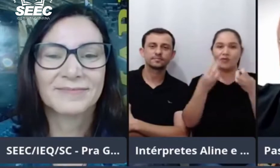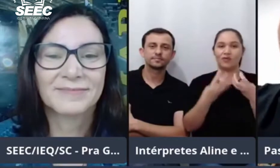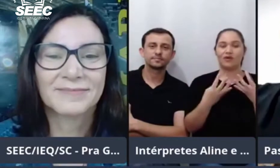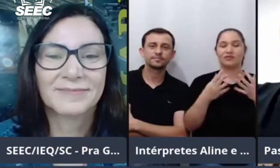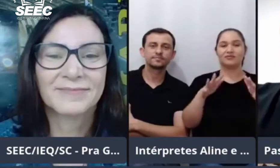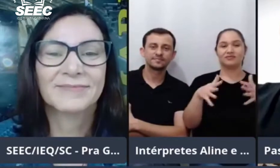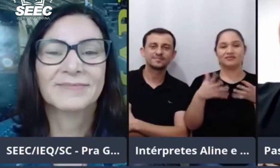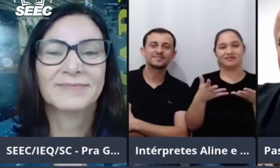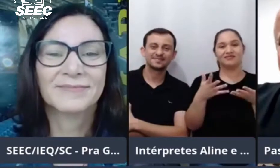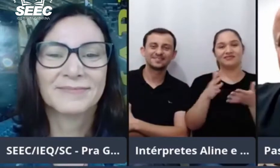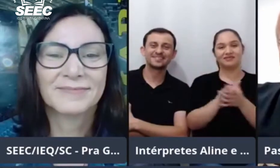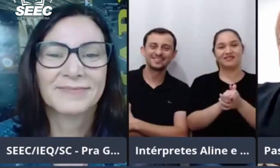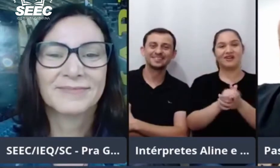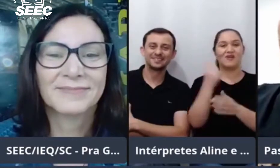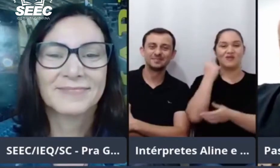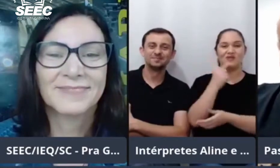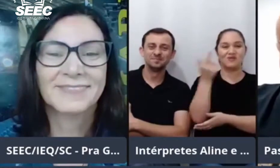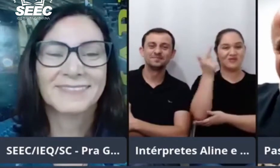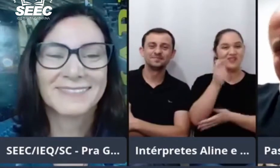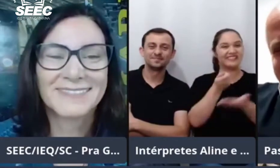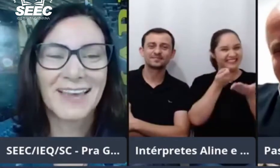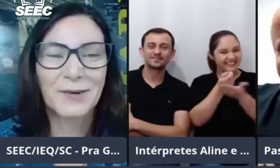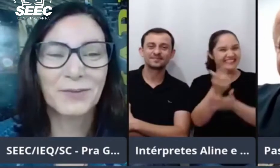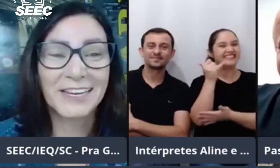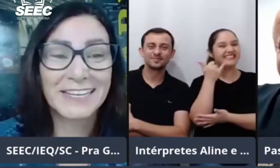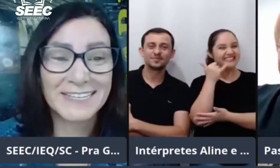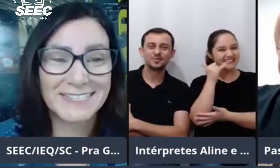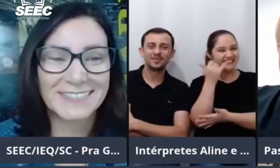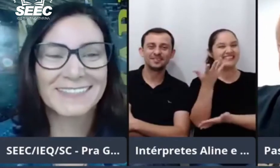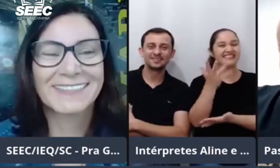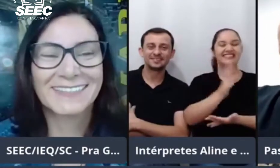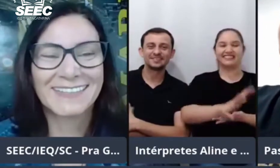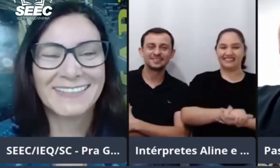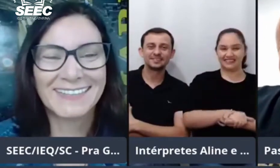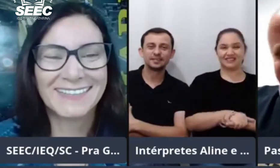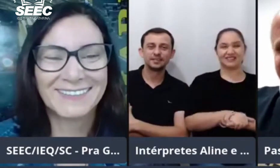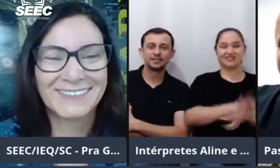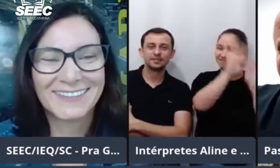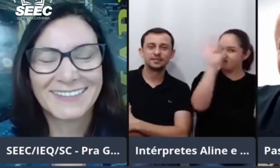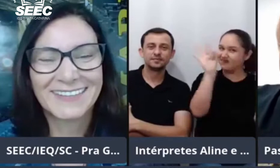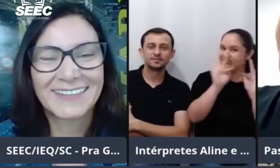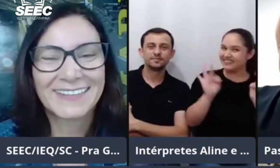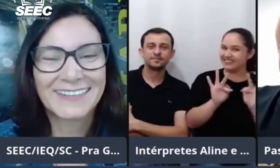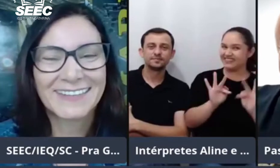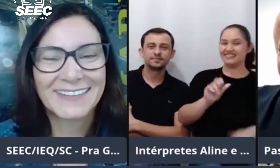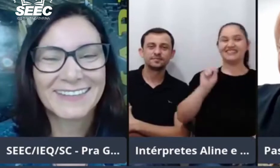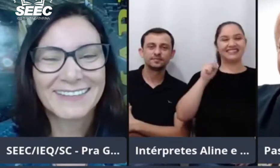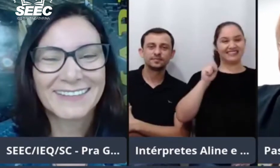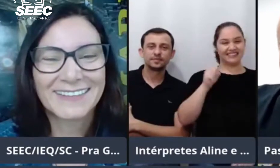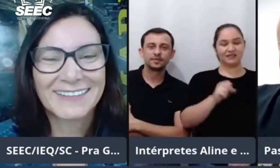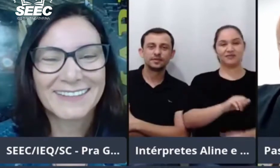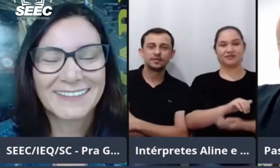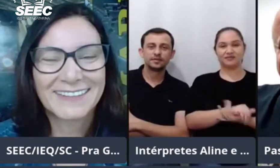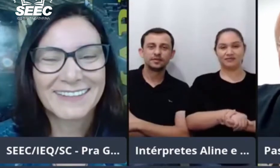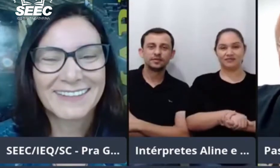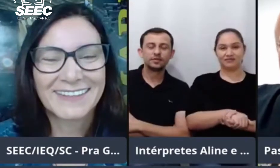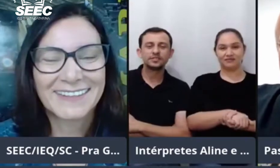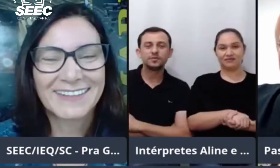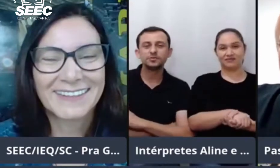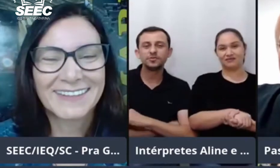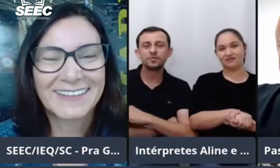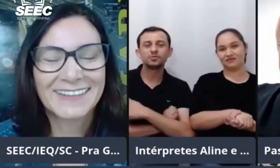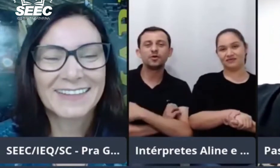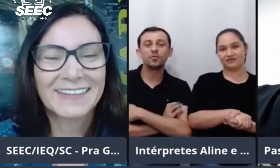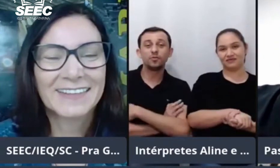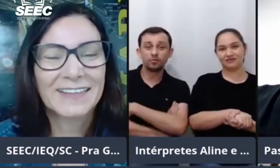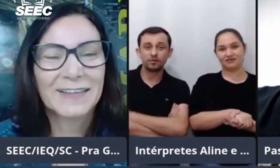conseguiu adquirir o celular e saiu satisfeito, né? Saiu feliz, Saiu querido. feliz, graças a Deus, né? Nós